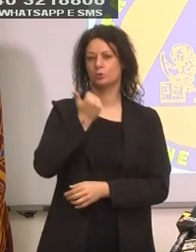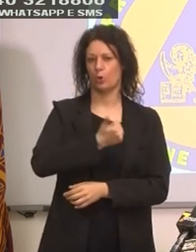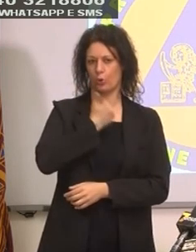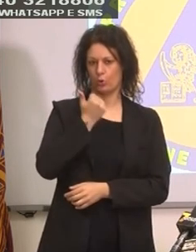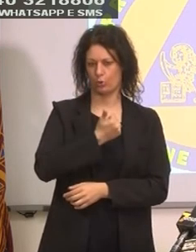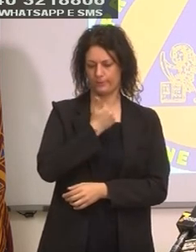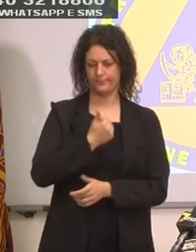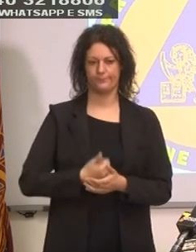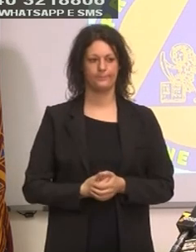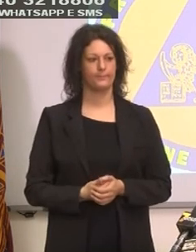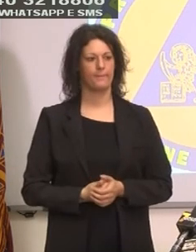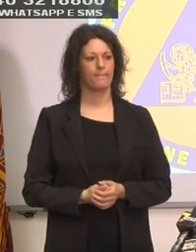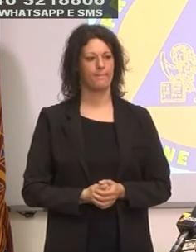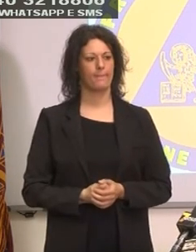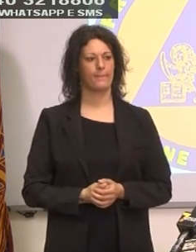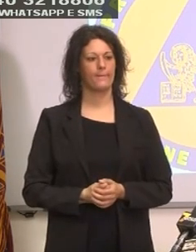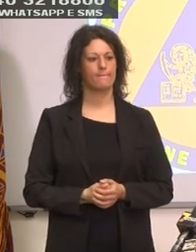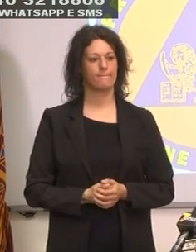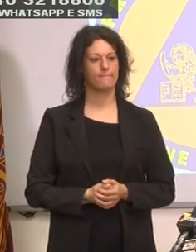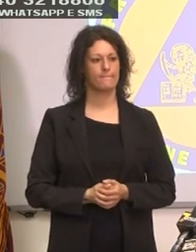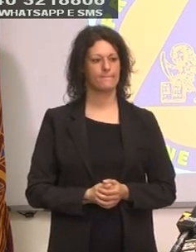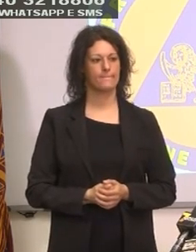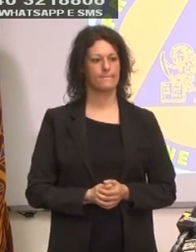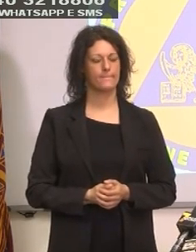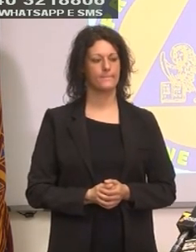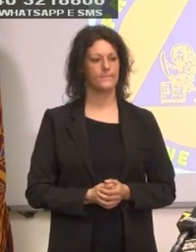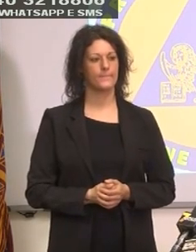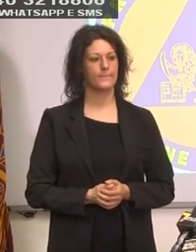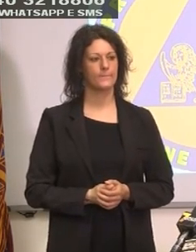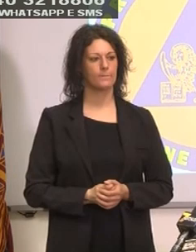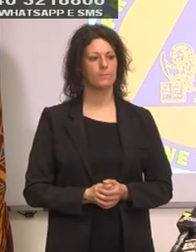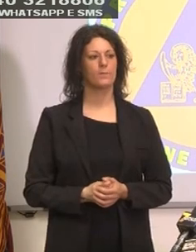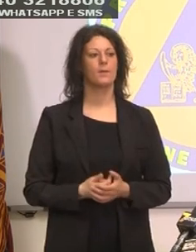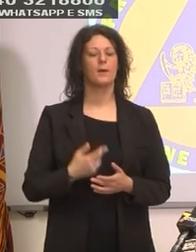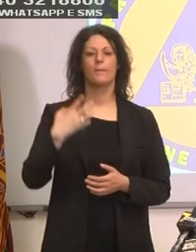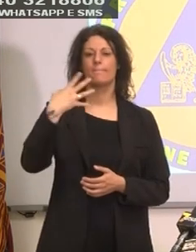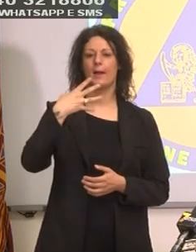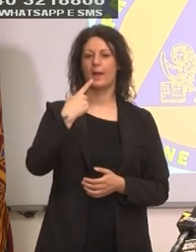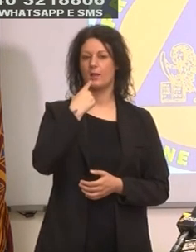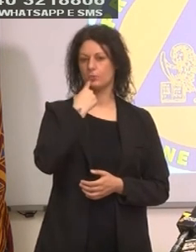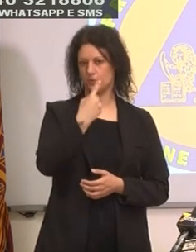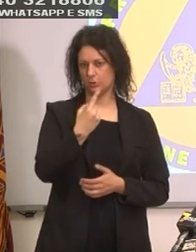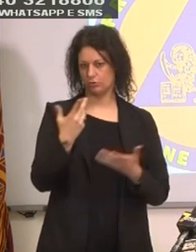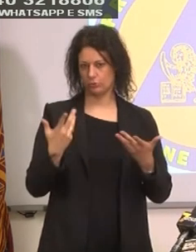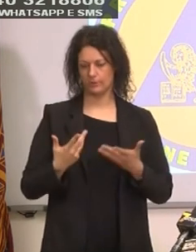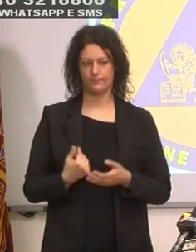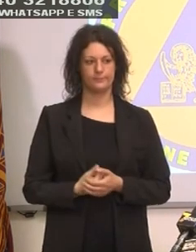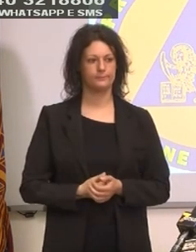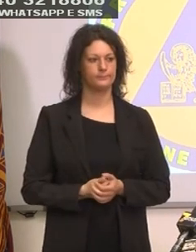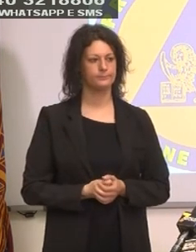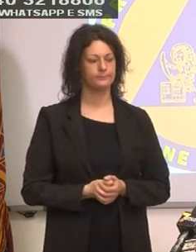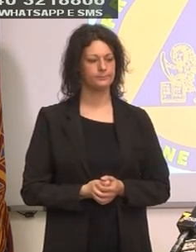dire, lui giustifica questo atteggiamento con una considerazione, cioè dice la